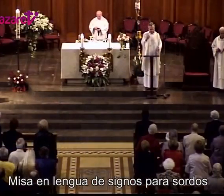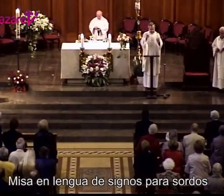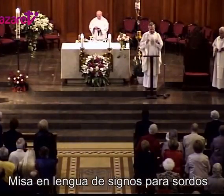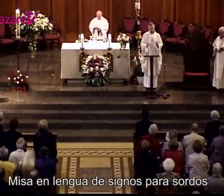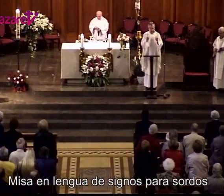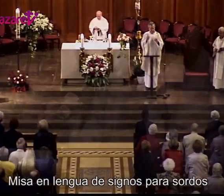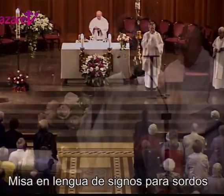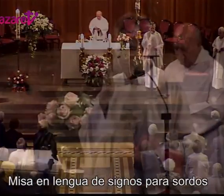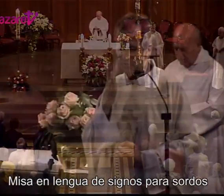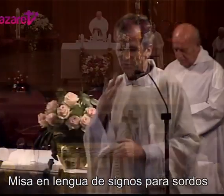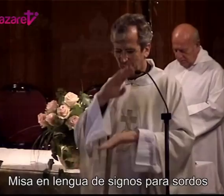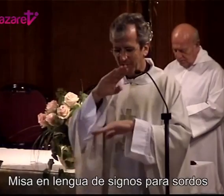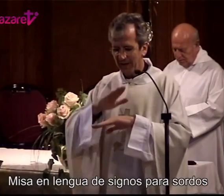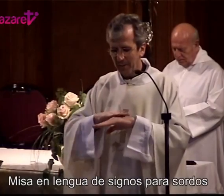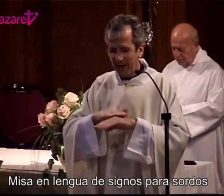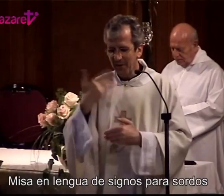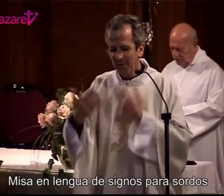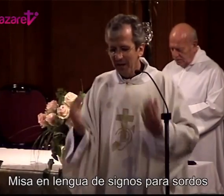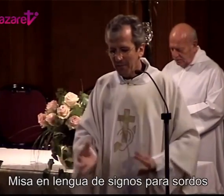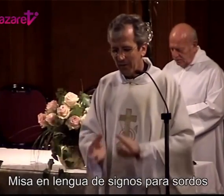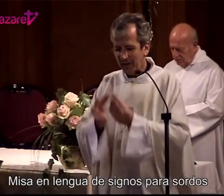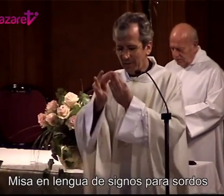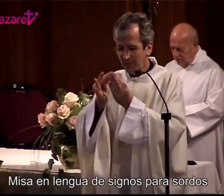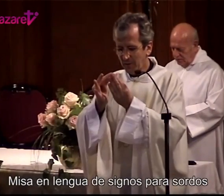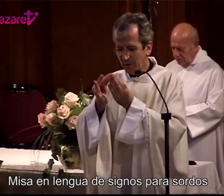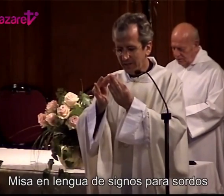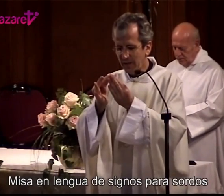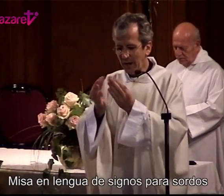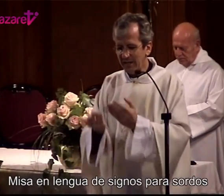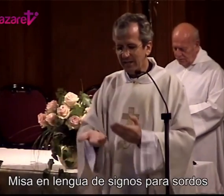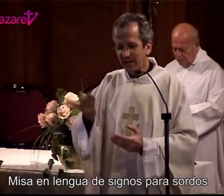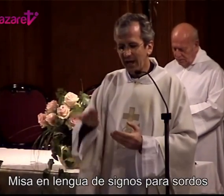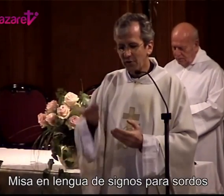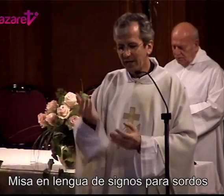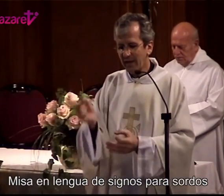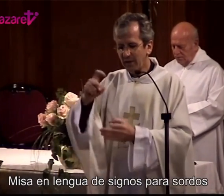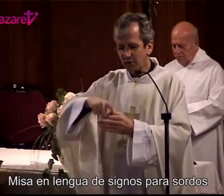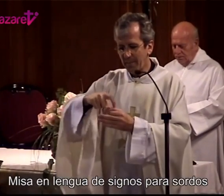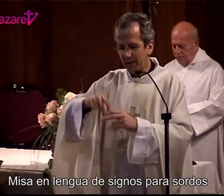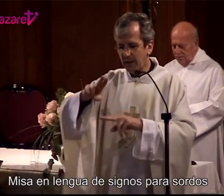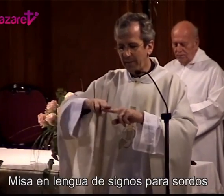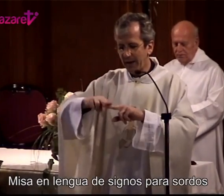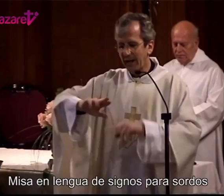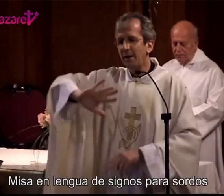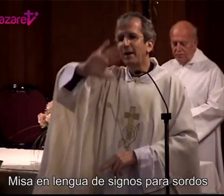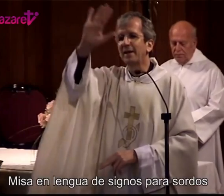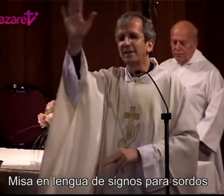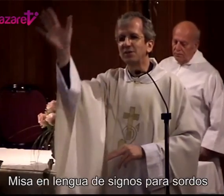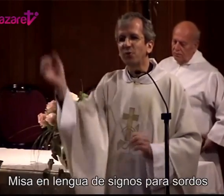Que Dios Todopoderoso nos purifique del pecado y por la celebración de esta Eucaristía nos haga dignos de participar en el banquete de su